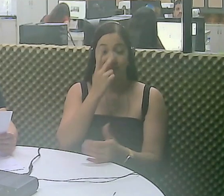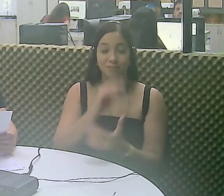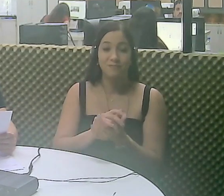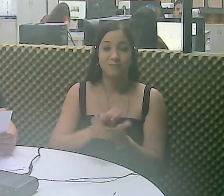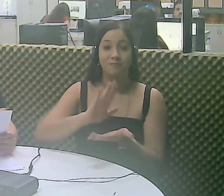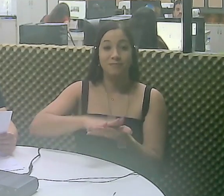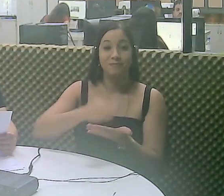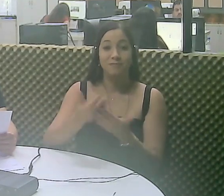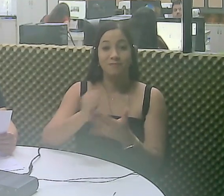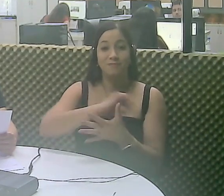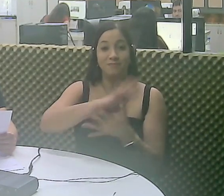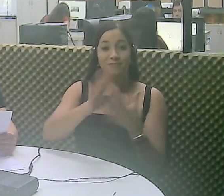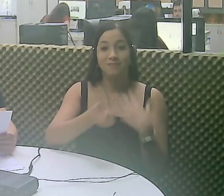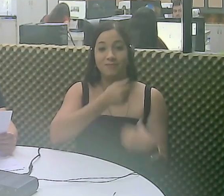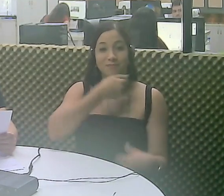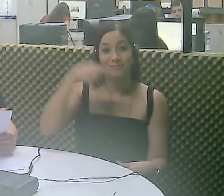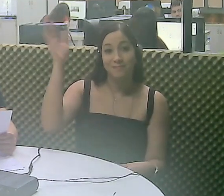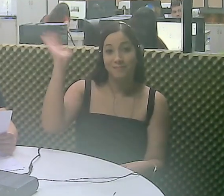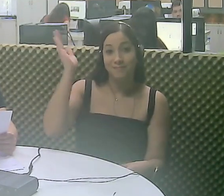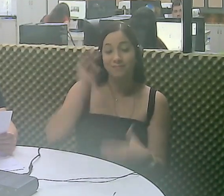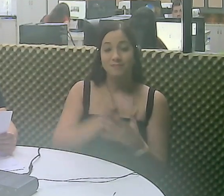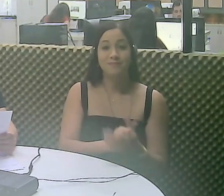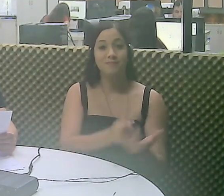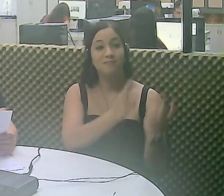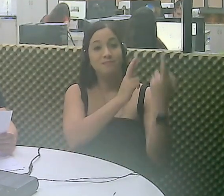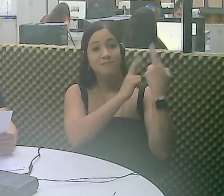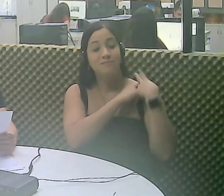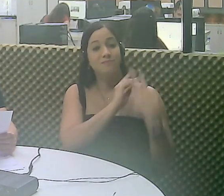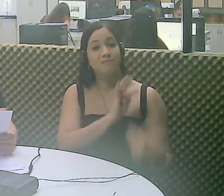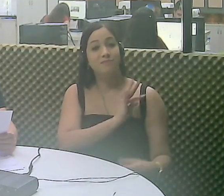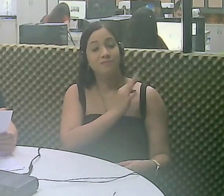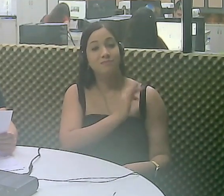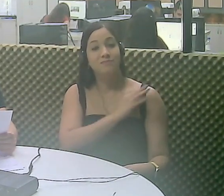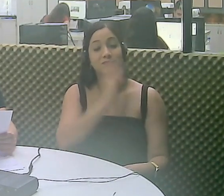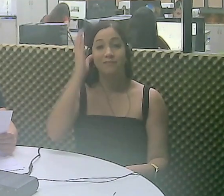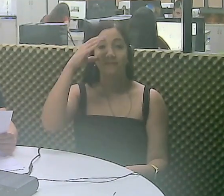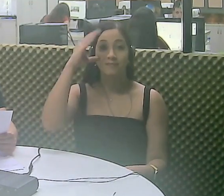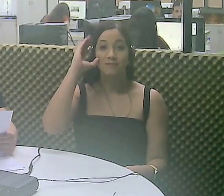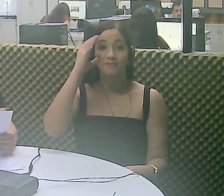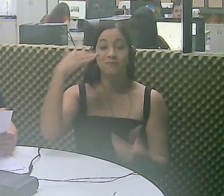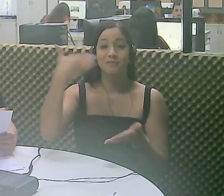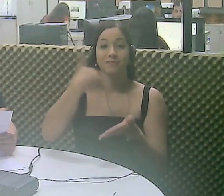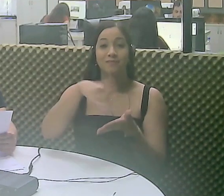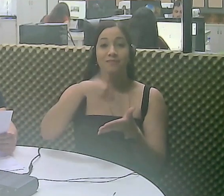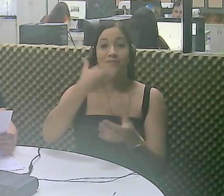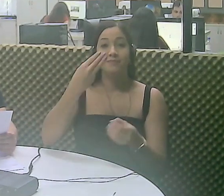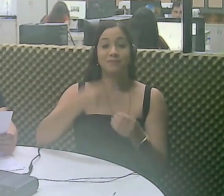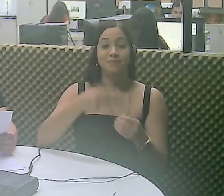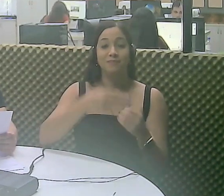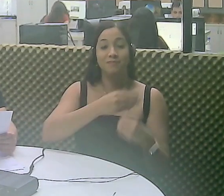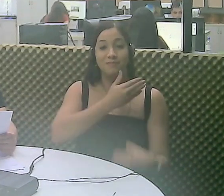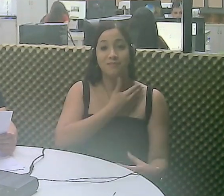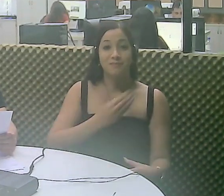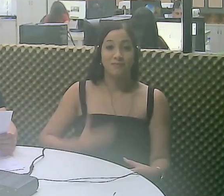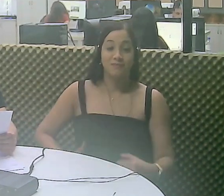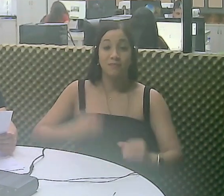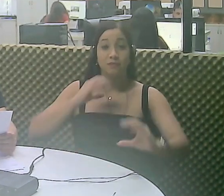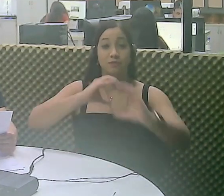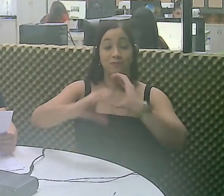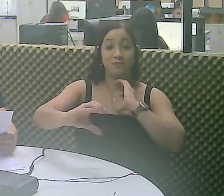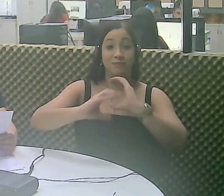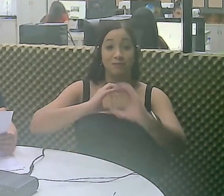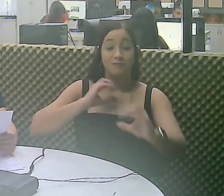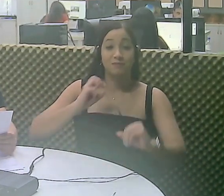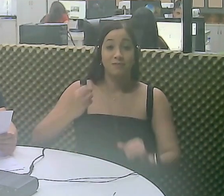Vanessa Gianotti. Tradução em Libras, Amanda Valentim. Responsável técnico, Cristiano Silva. Secretário Municipal